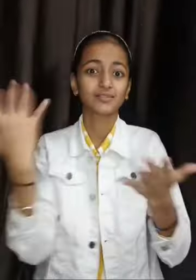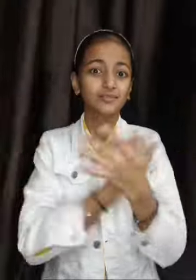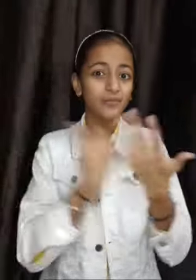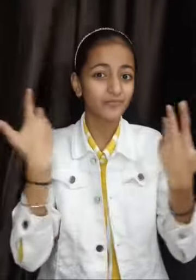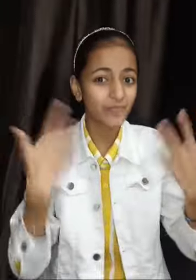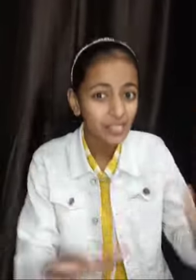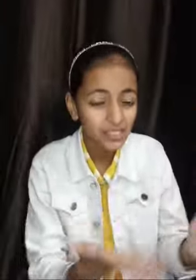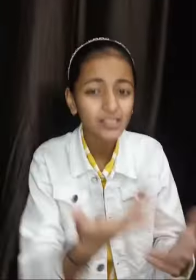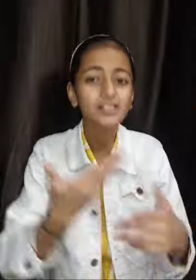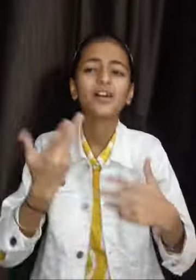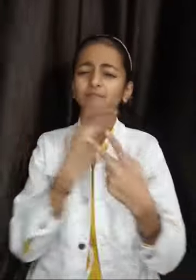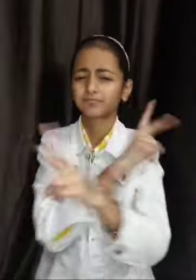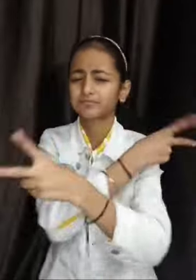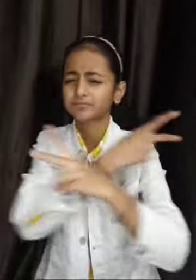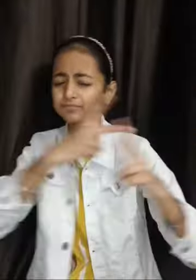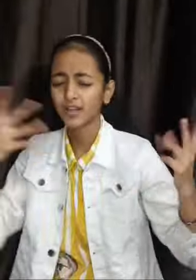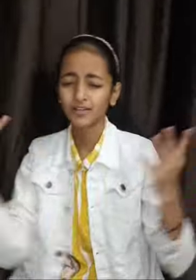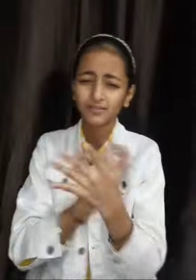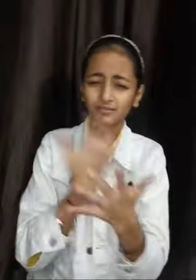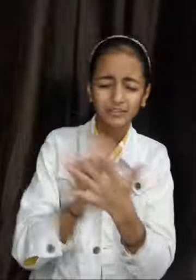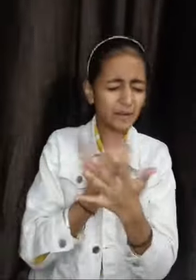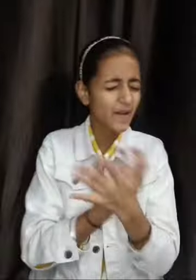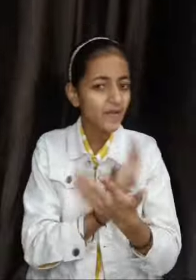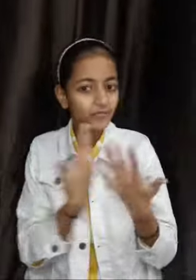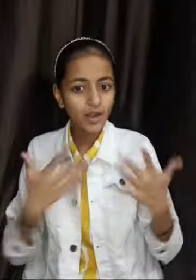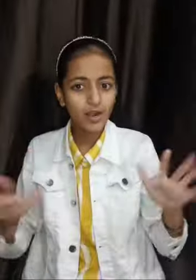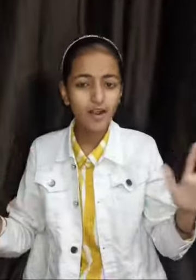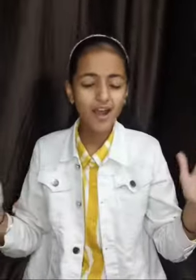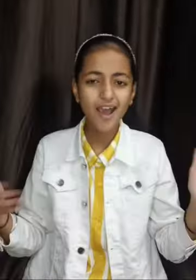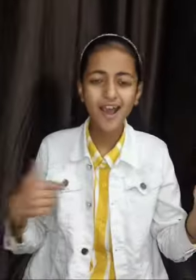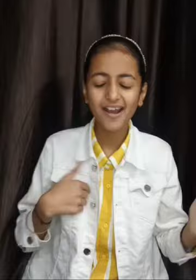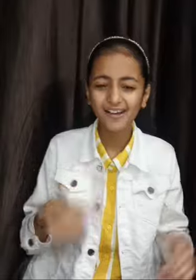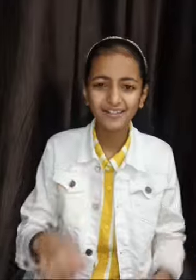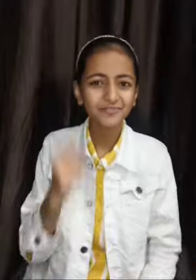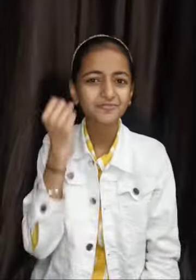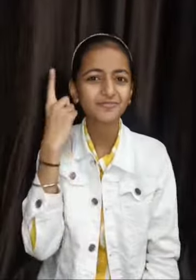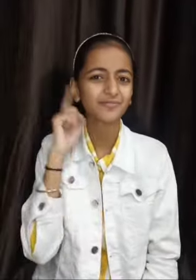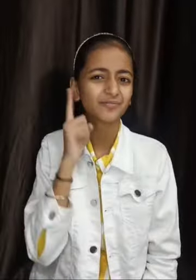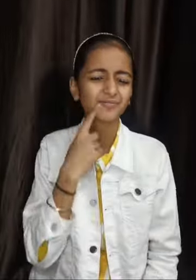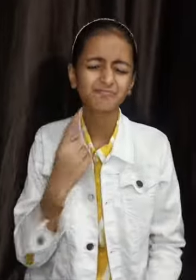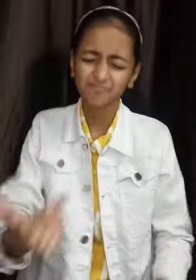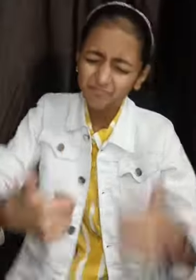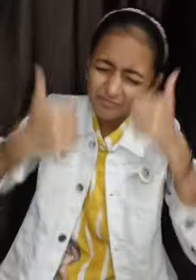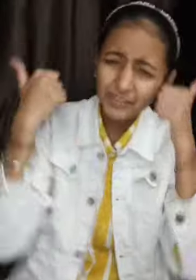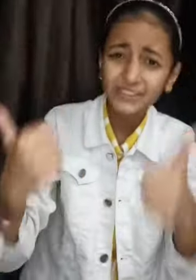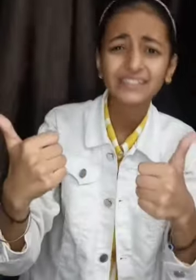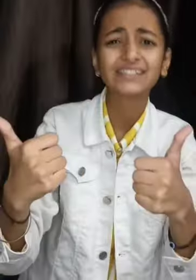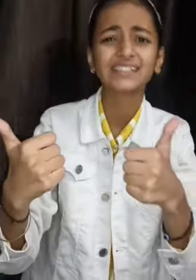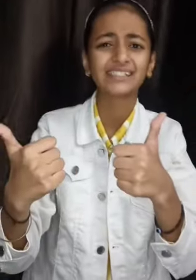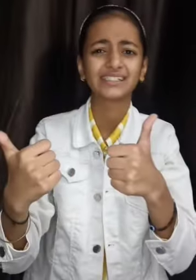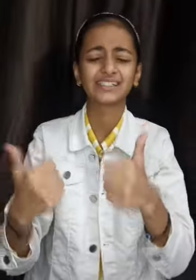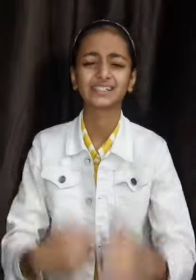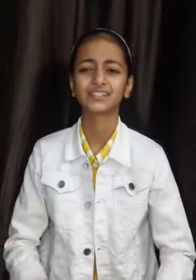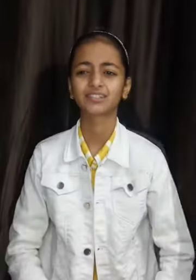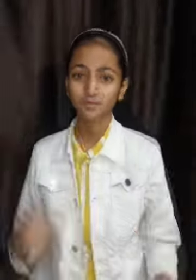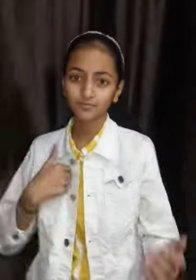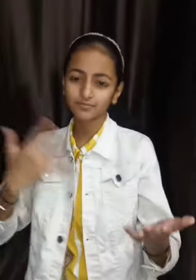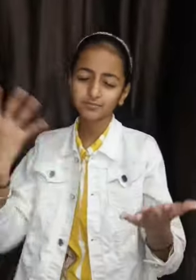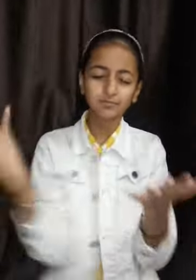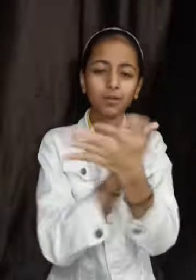डू एवरीथिंग। मैंने छोटी उम्र में ही कला, सांकेतिक भाषा व शिक्षा के क्षेत्र में अपना नाम बनाया है।